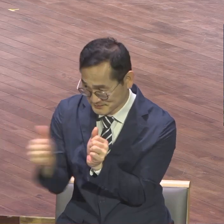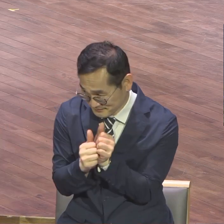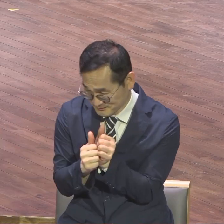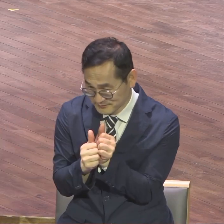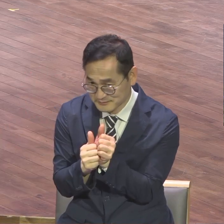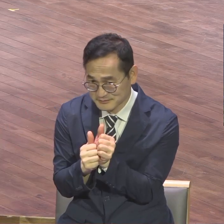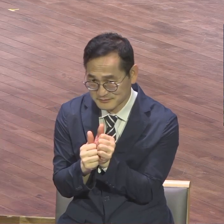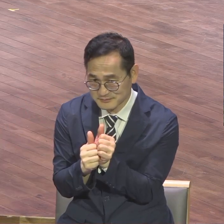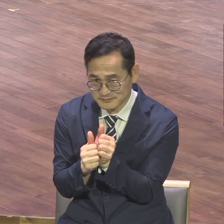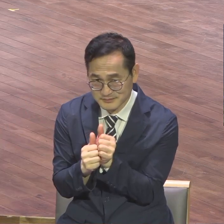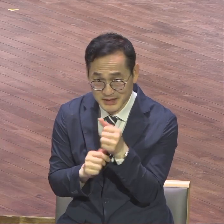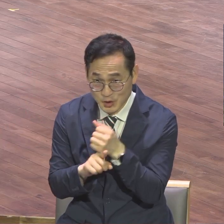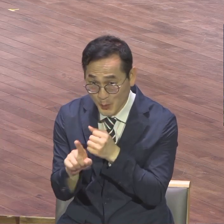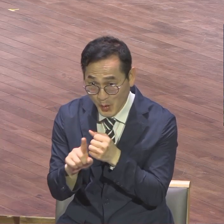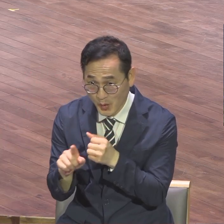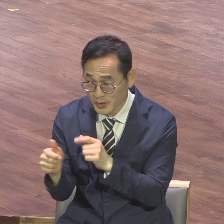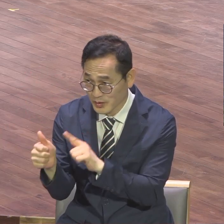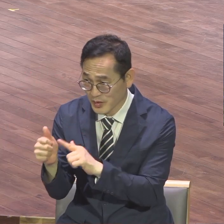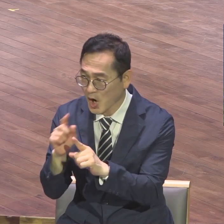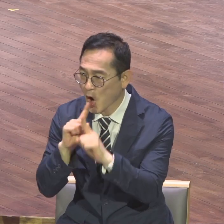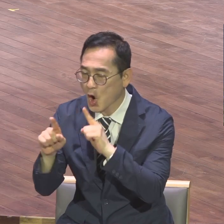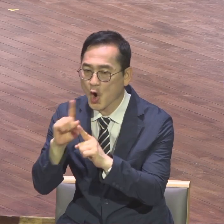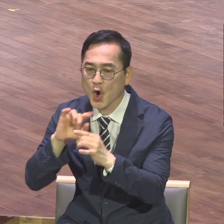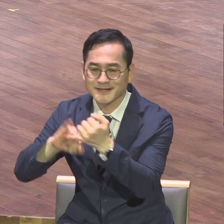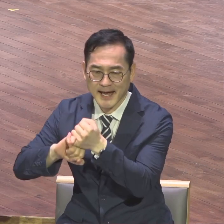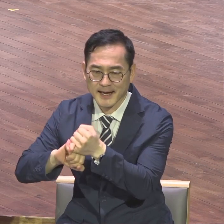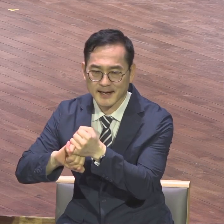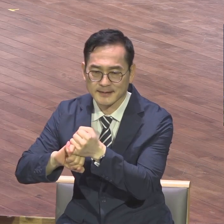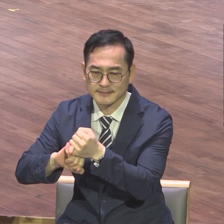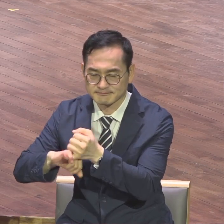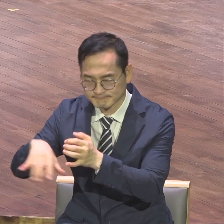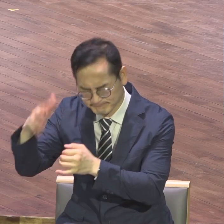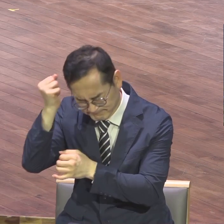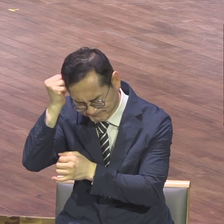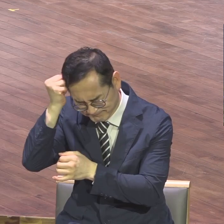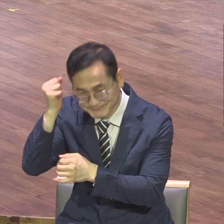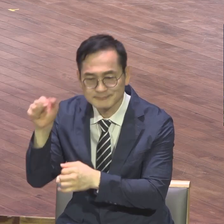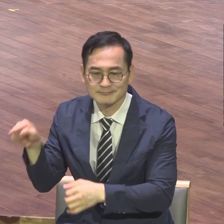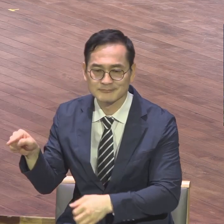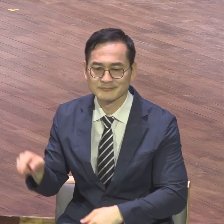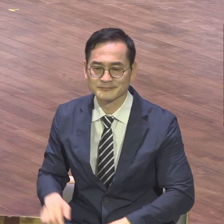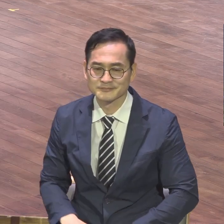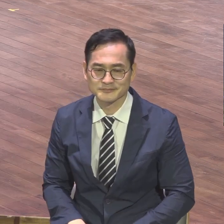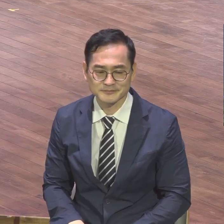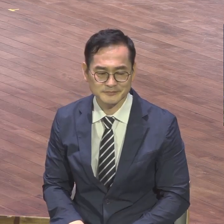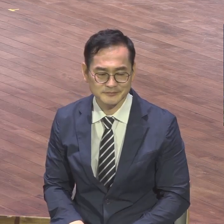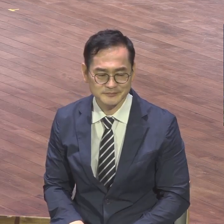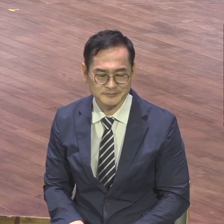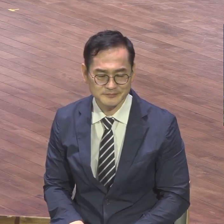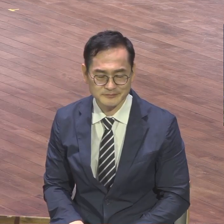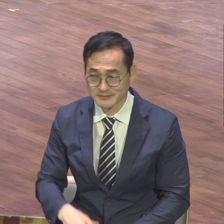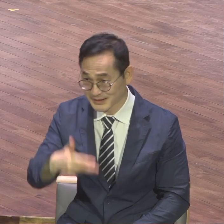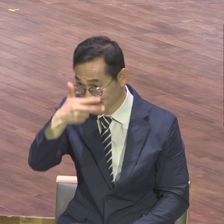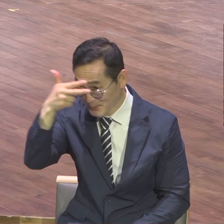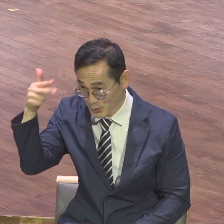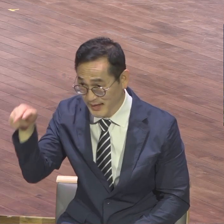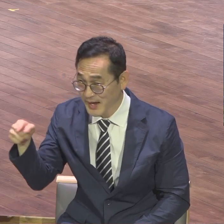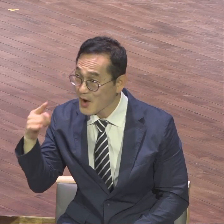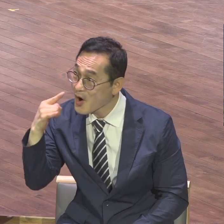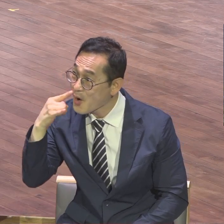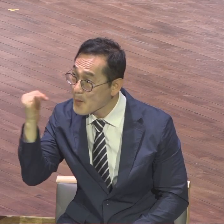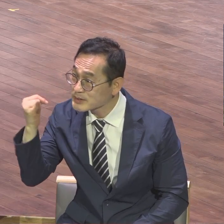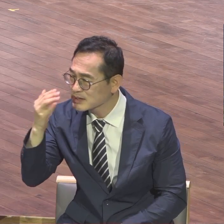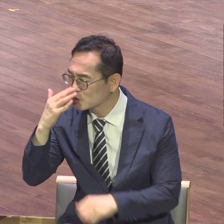뭐냐? 언약 교육이 잘 돼 있었어요. 본문 1절을 독특하게 디모데의 어머니는 그냥